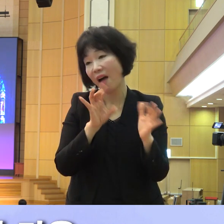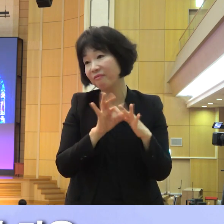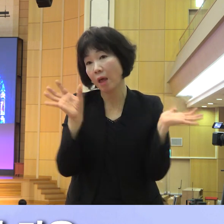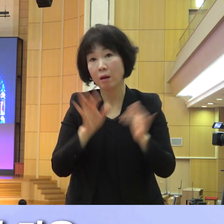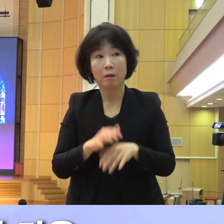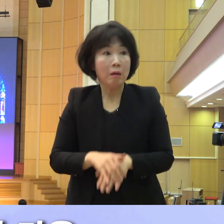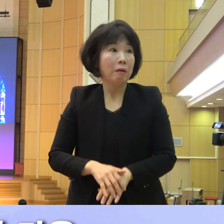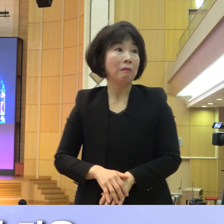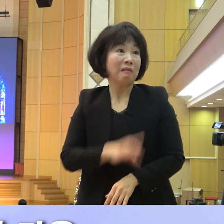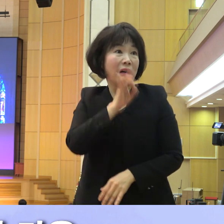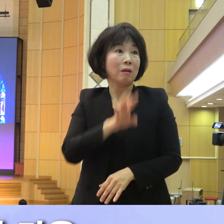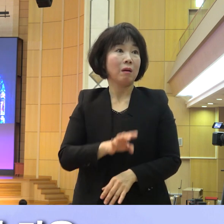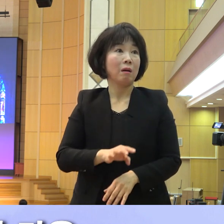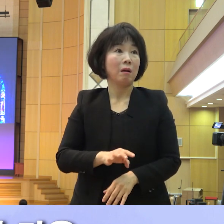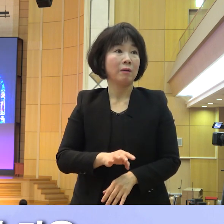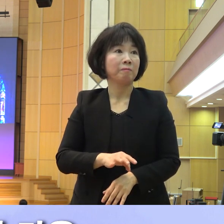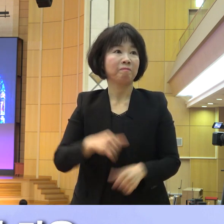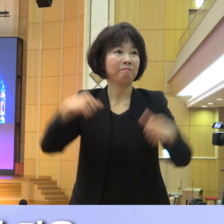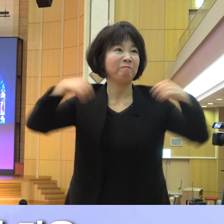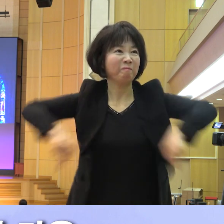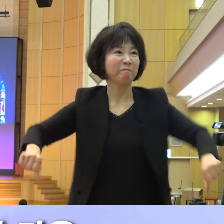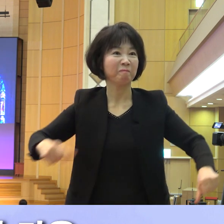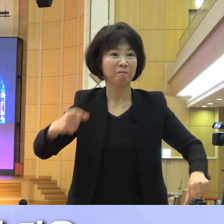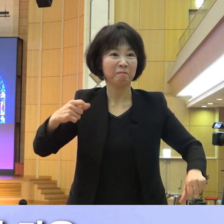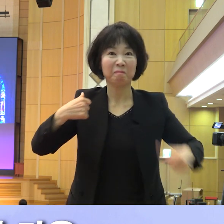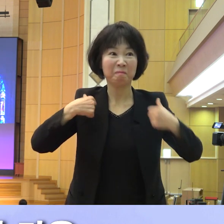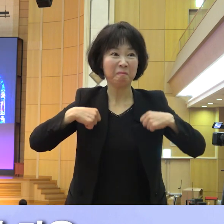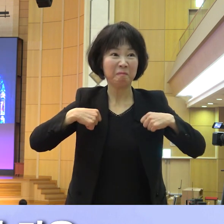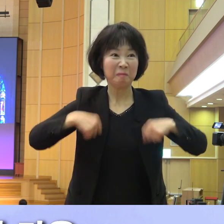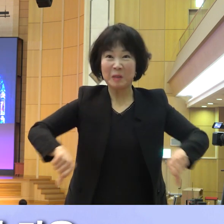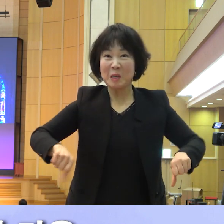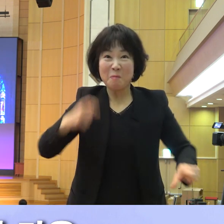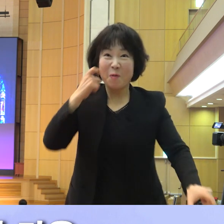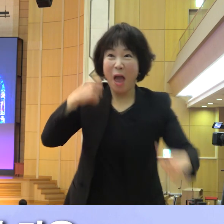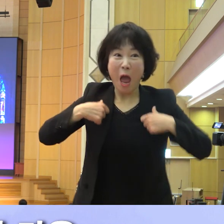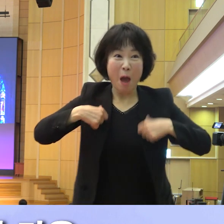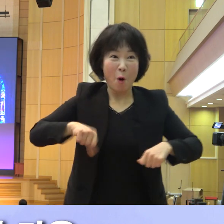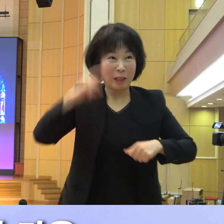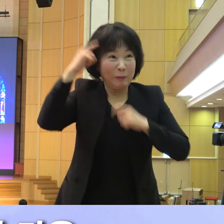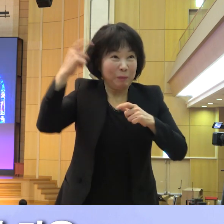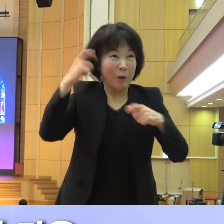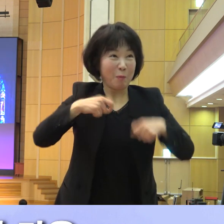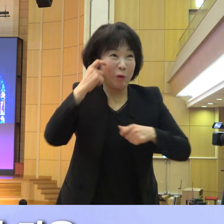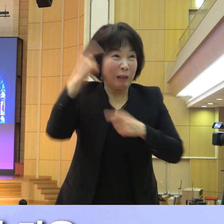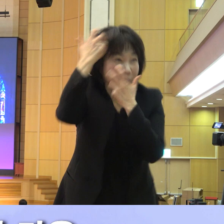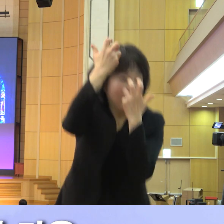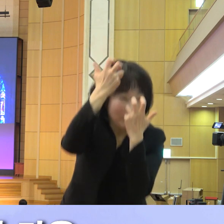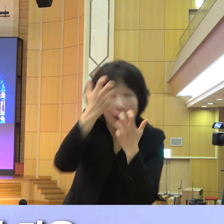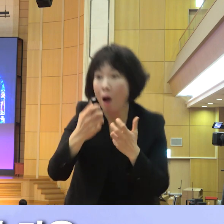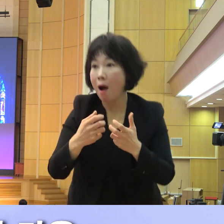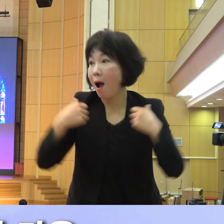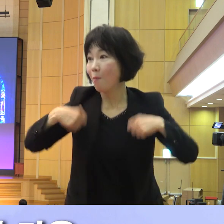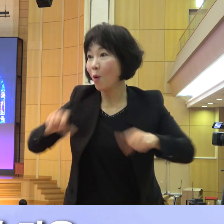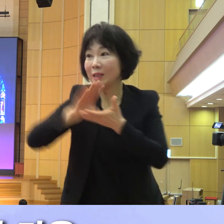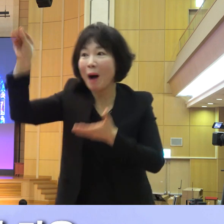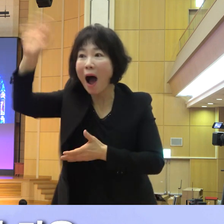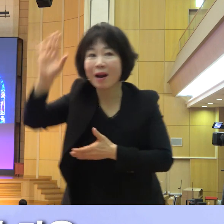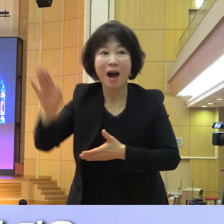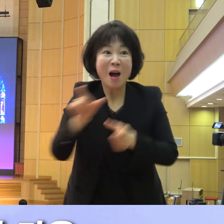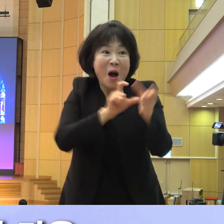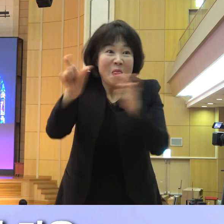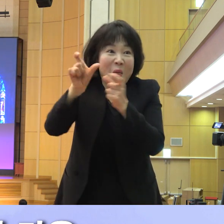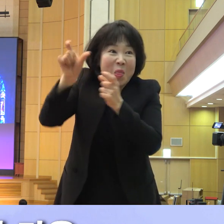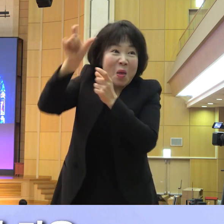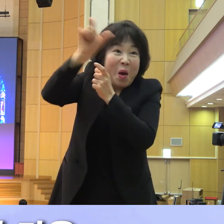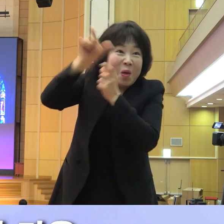그럼에도 불구하고 두 번째, 그래도 안 된다고 하는데도 불구하고 가나안 여인은 예수님께 더